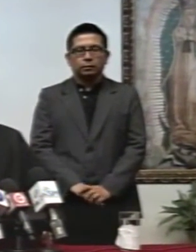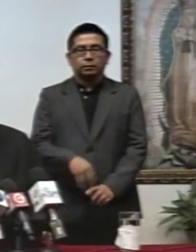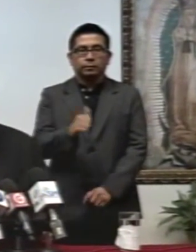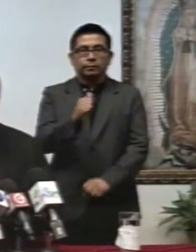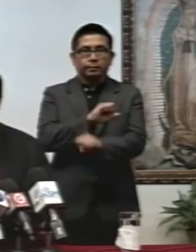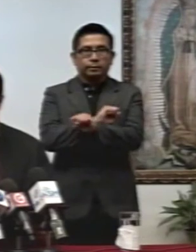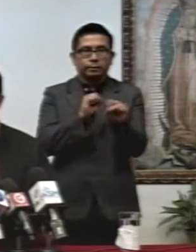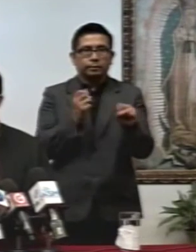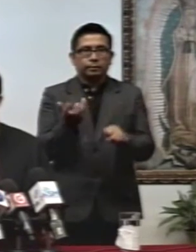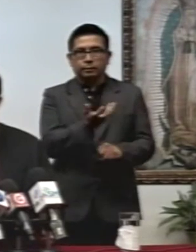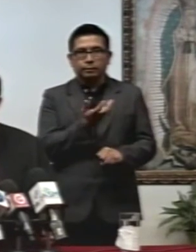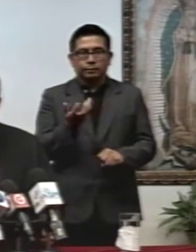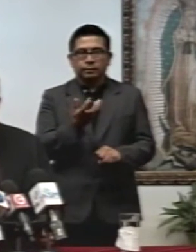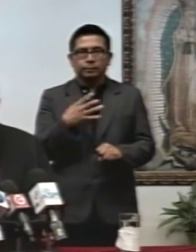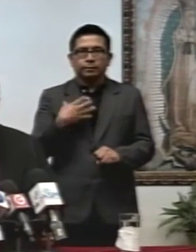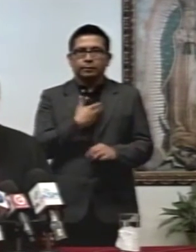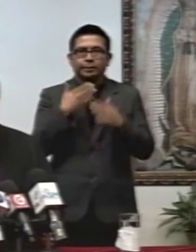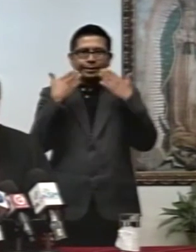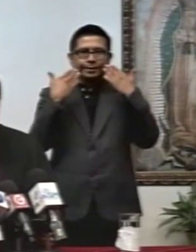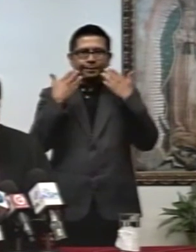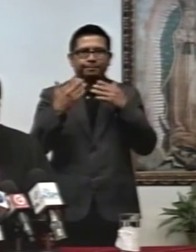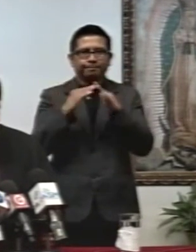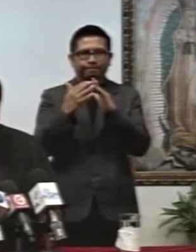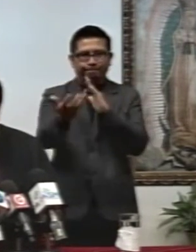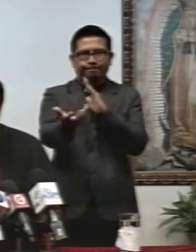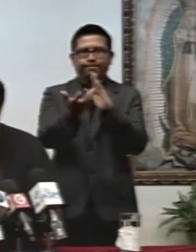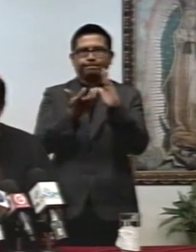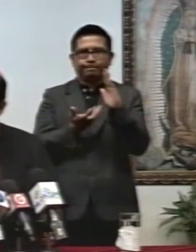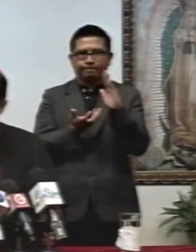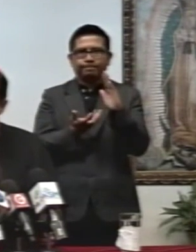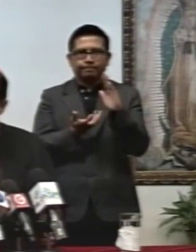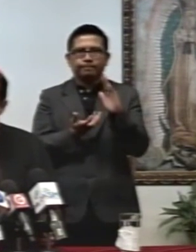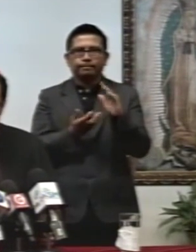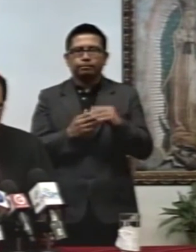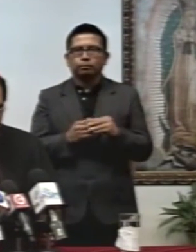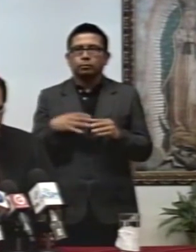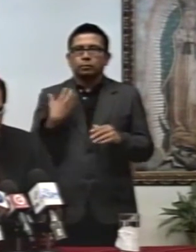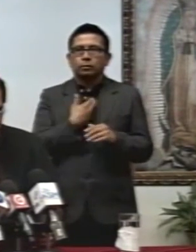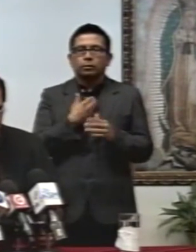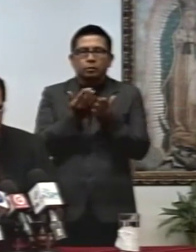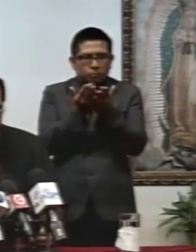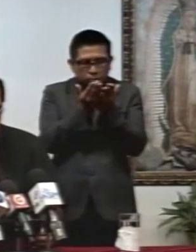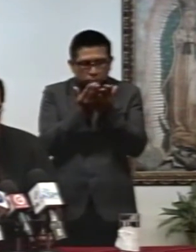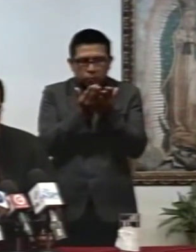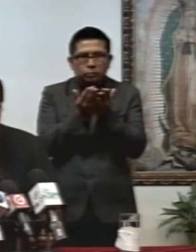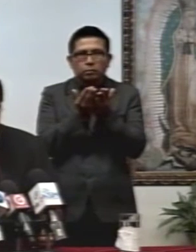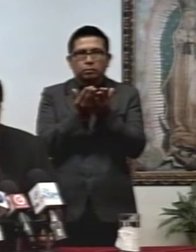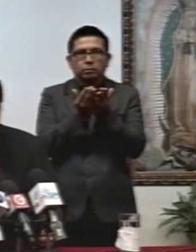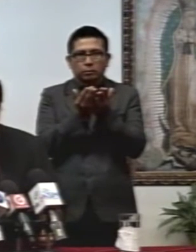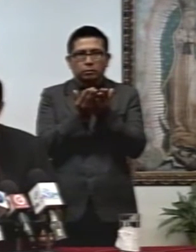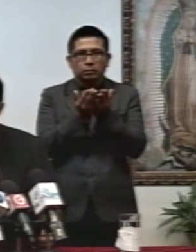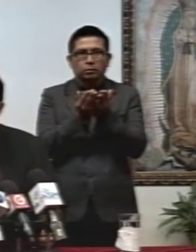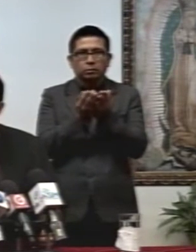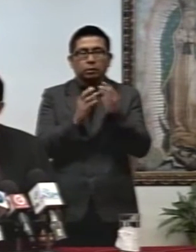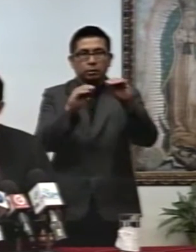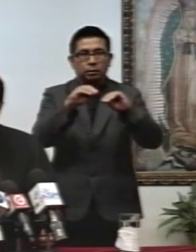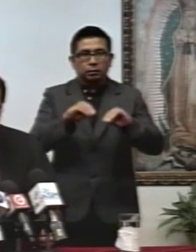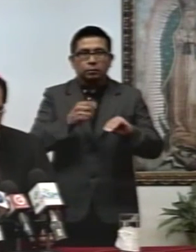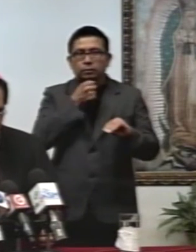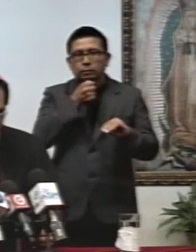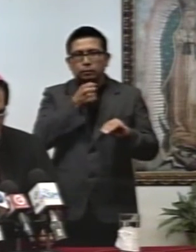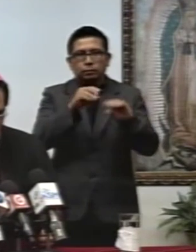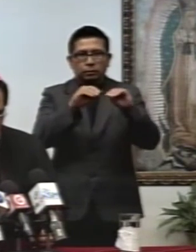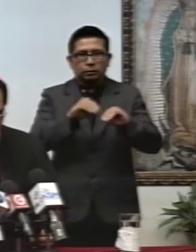Muy buenos días a todos, nos da mucho gusto tenerles en casa. Vamos a dar lectura al pequeño comunicado que